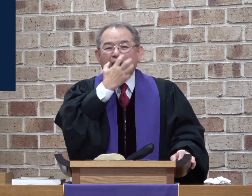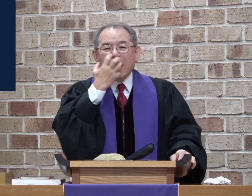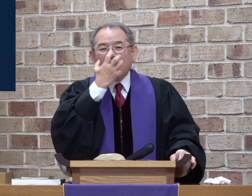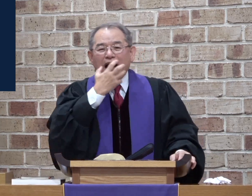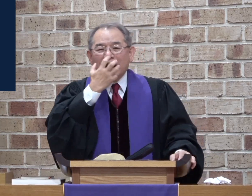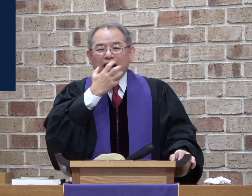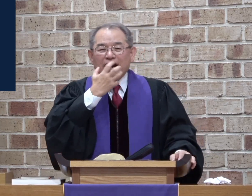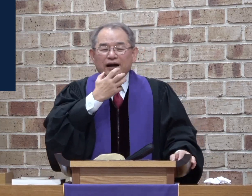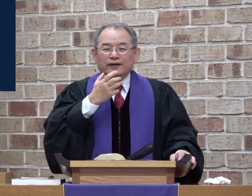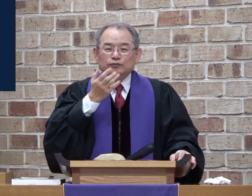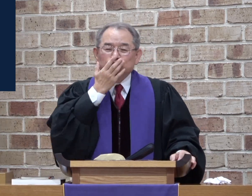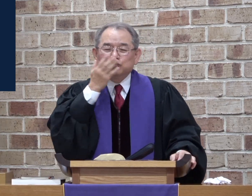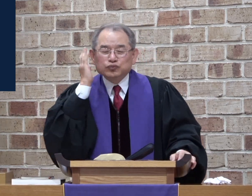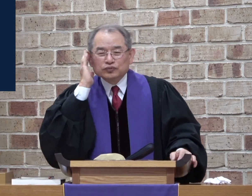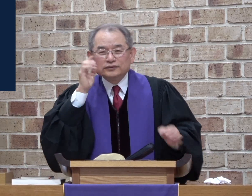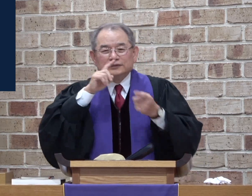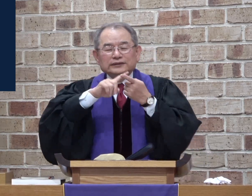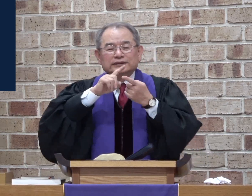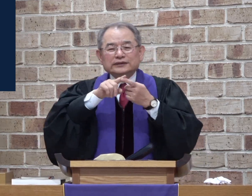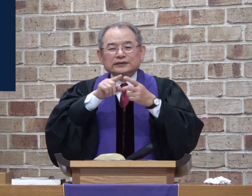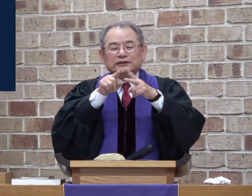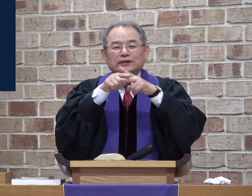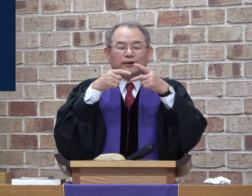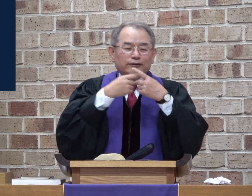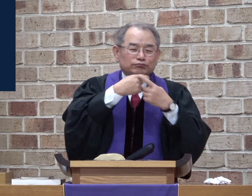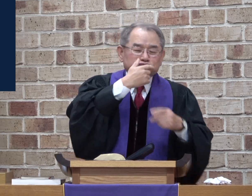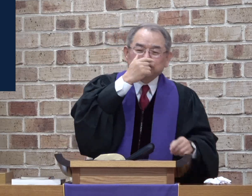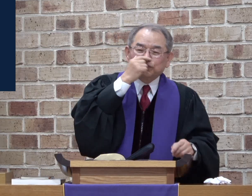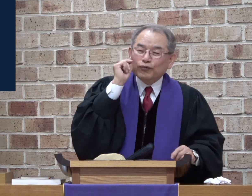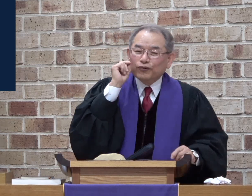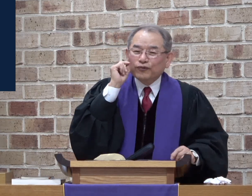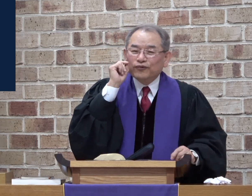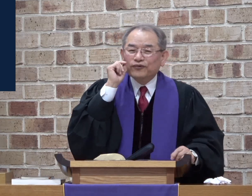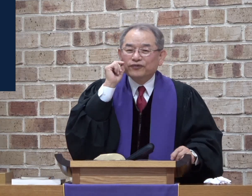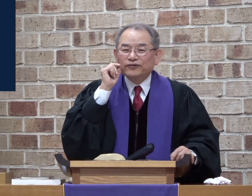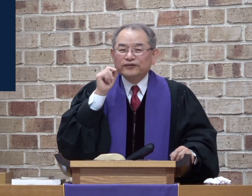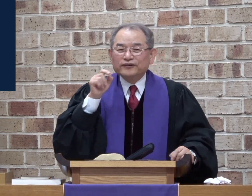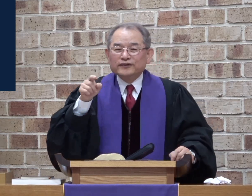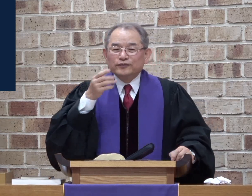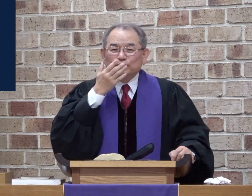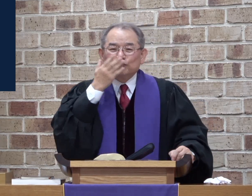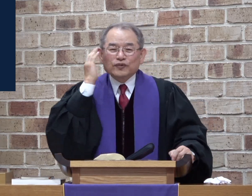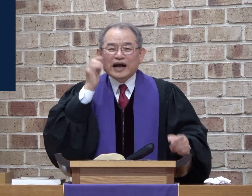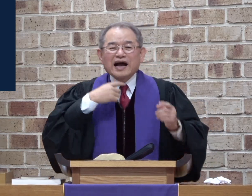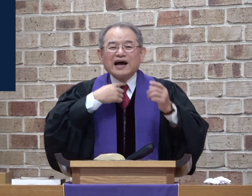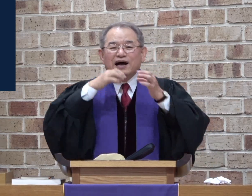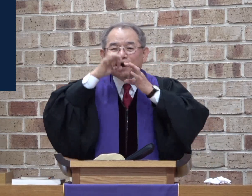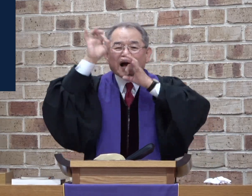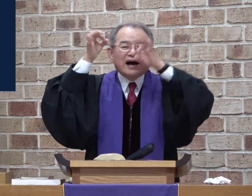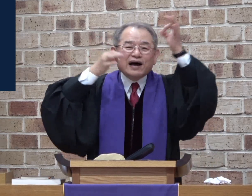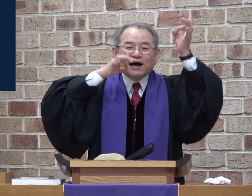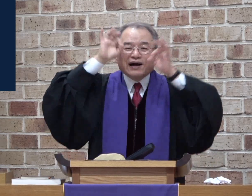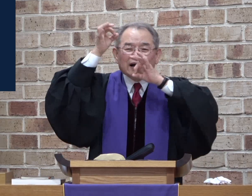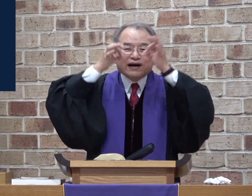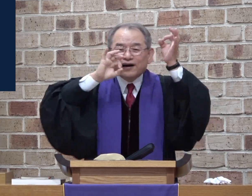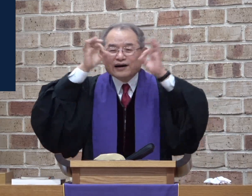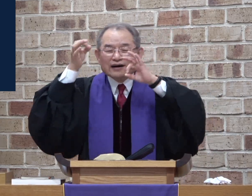청인들이 농인에 대한 이해가 부족하고 농인들이 이렇게 내는 소리에